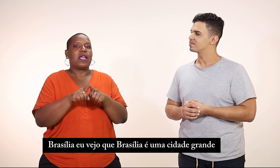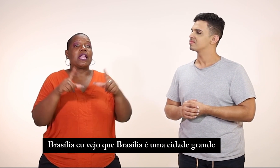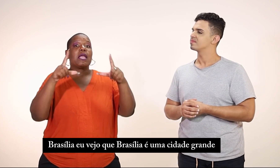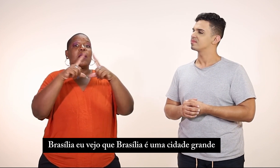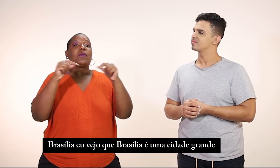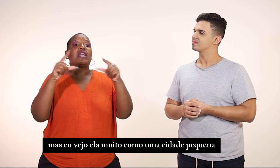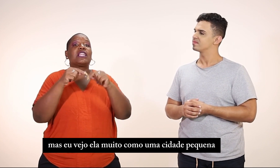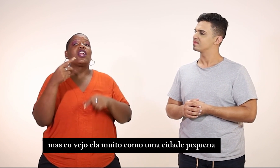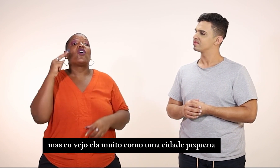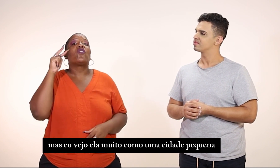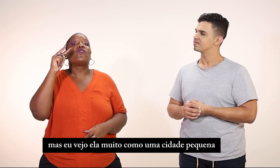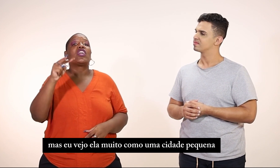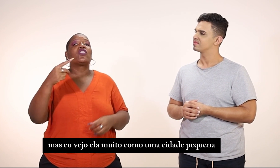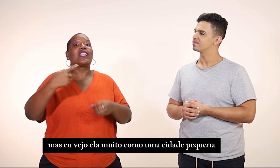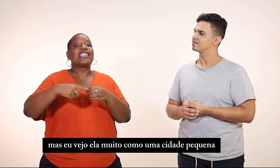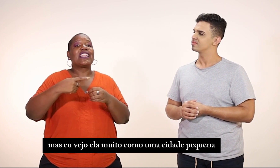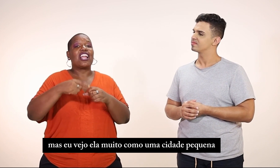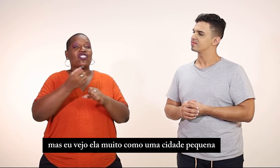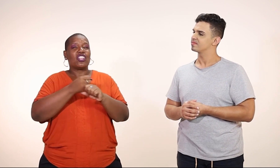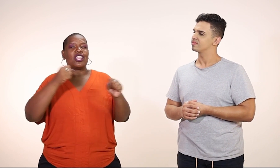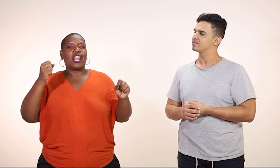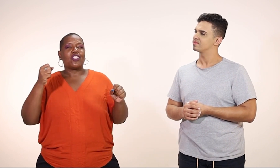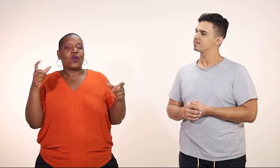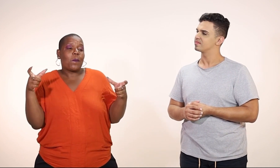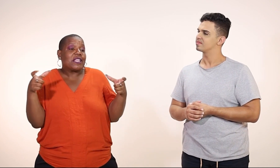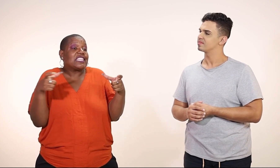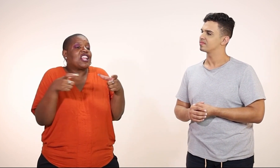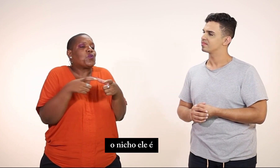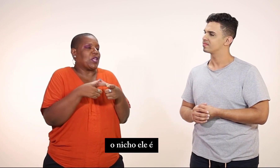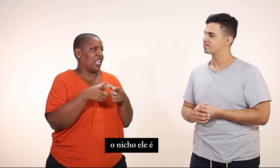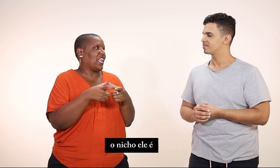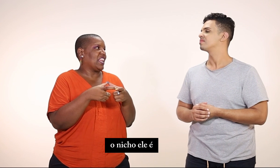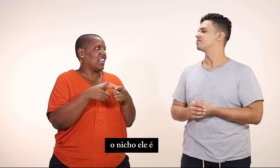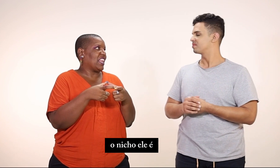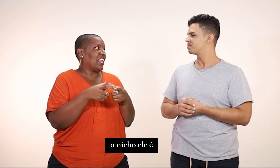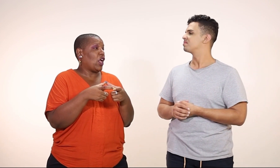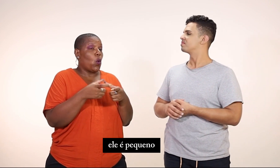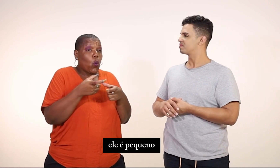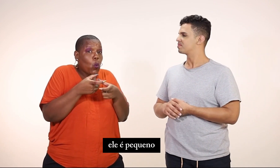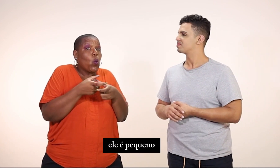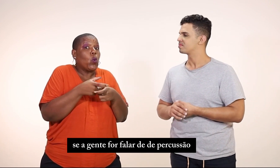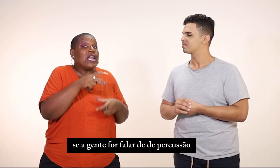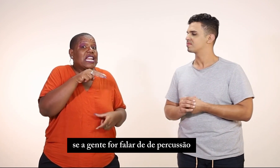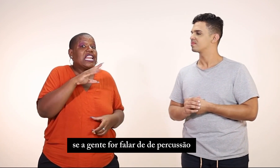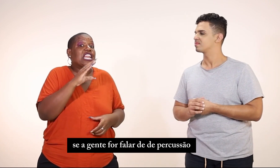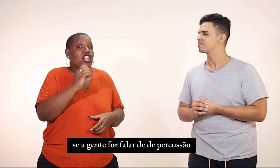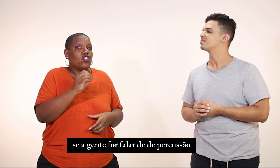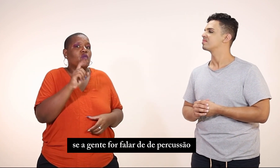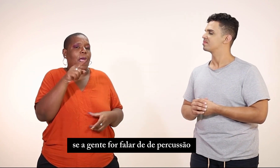cidade grande, mas eu vejo ela muito como uma cidade pequena. O nicho, ele é pequeno. Se a gente for falar de